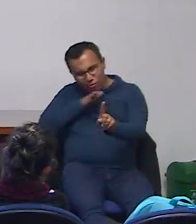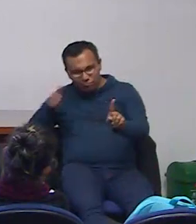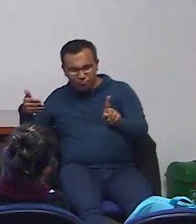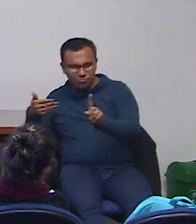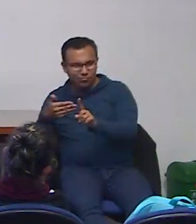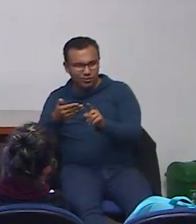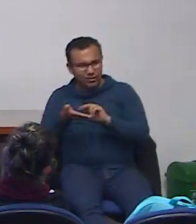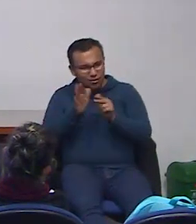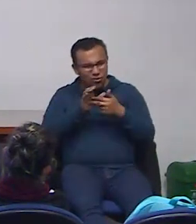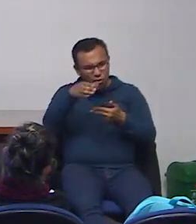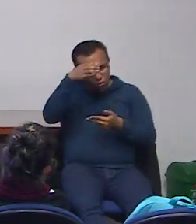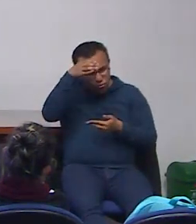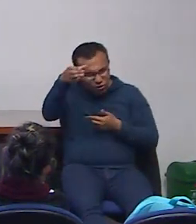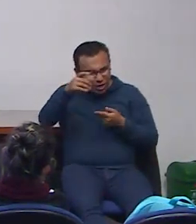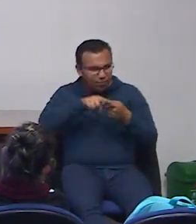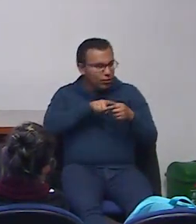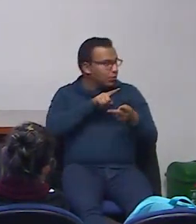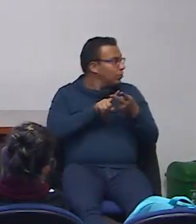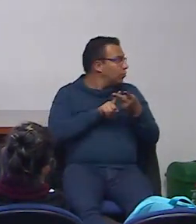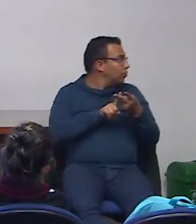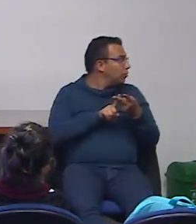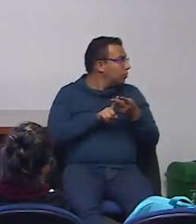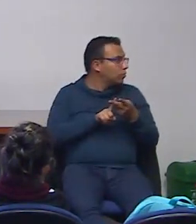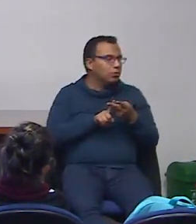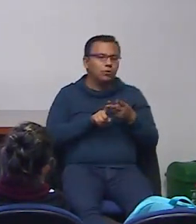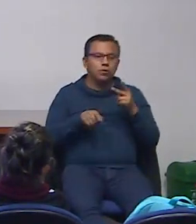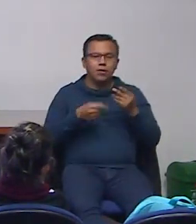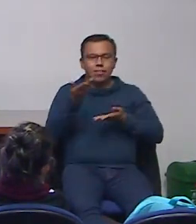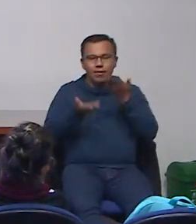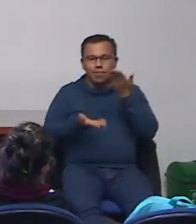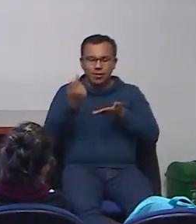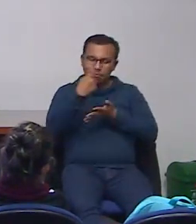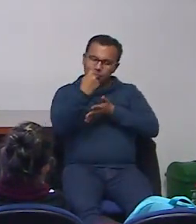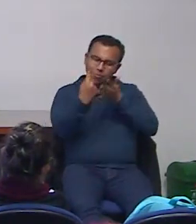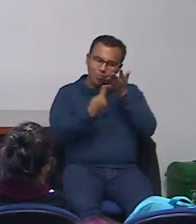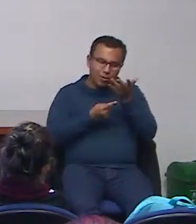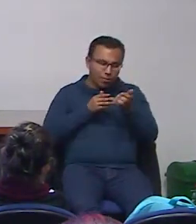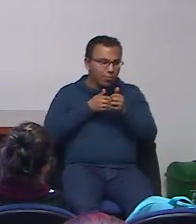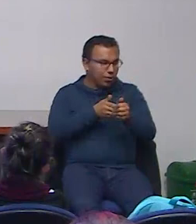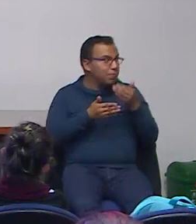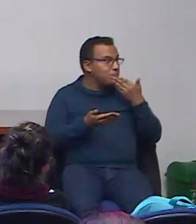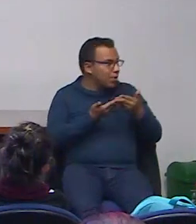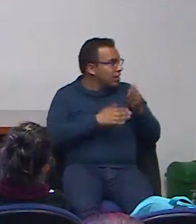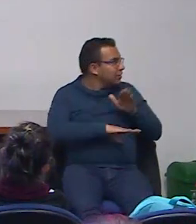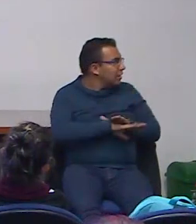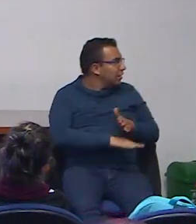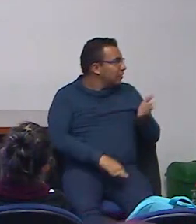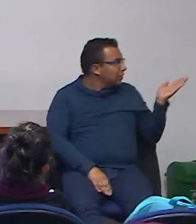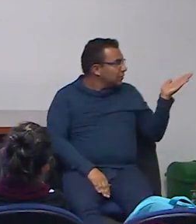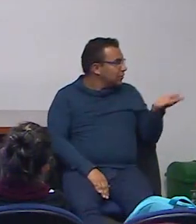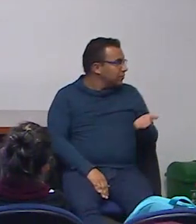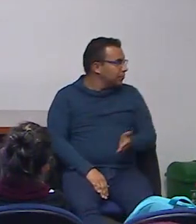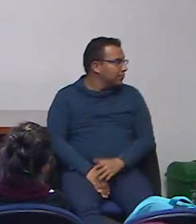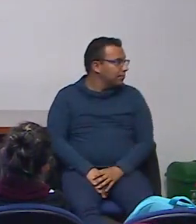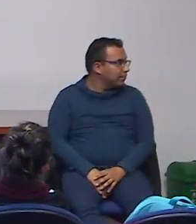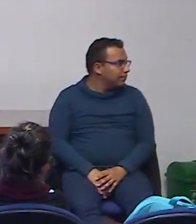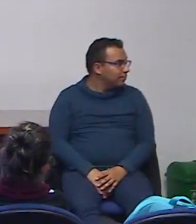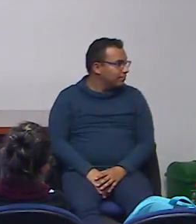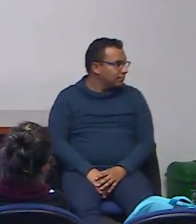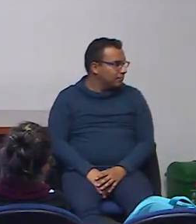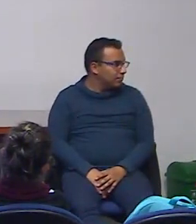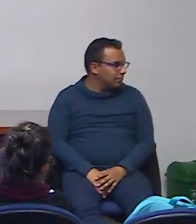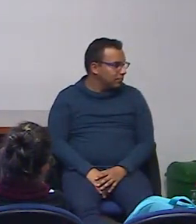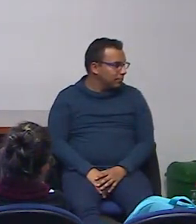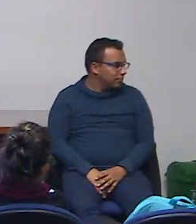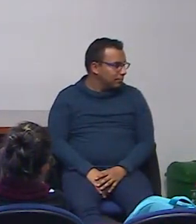conceptos o estos preconceptos determinados dentro de la metodología Hola buenas tardes sigan